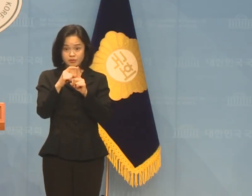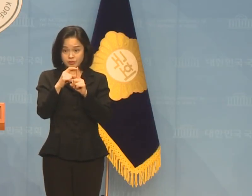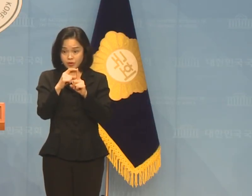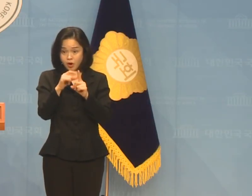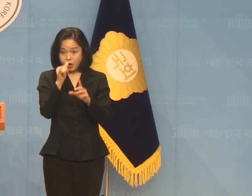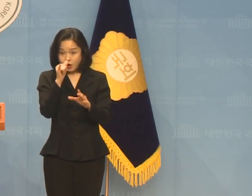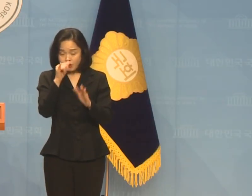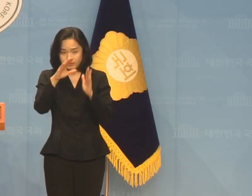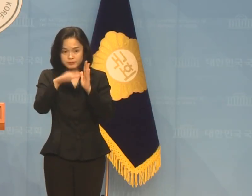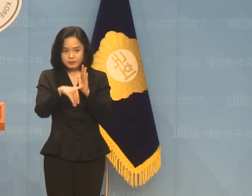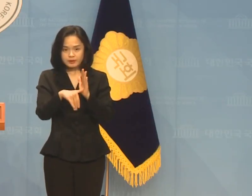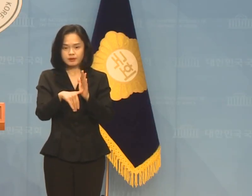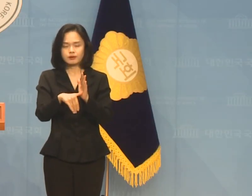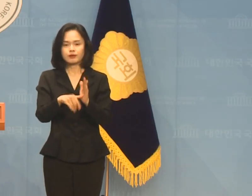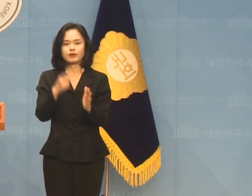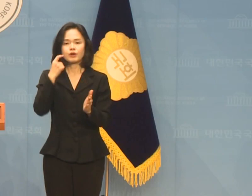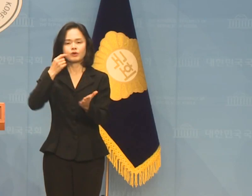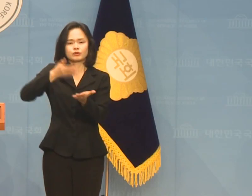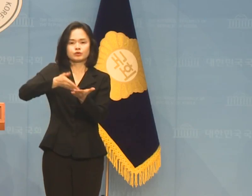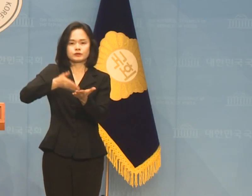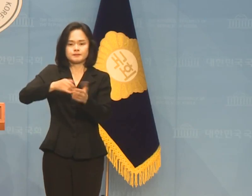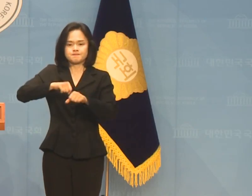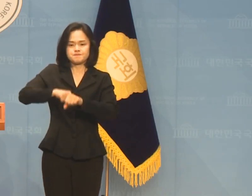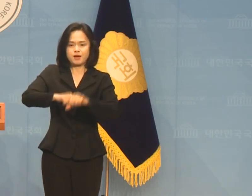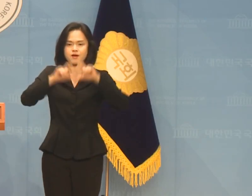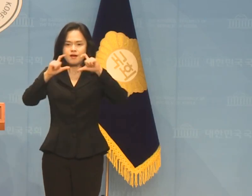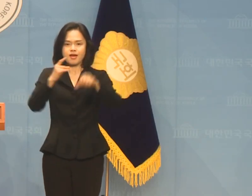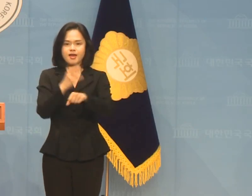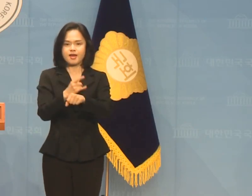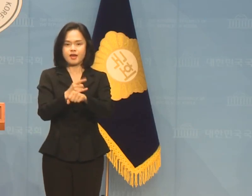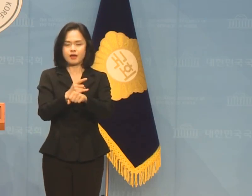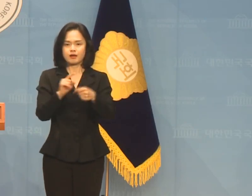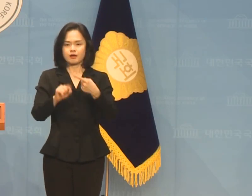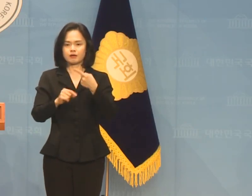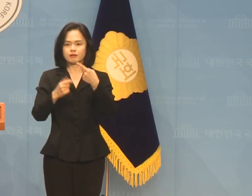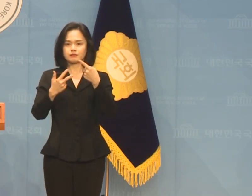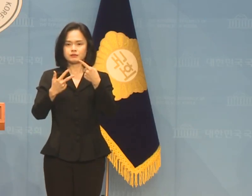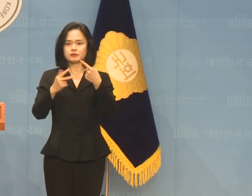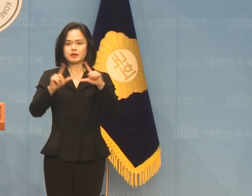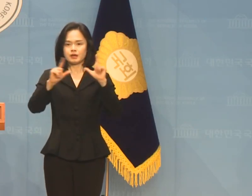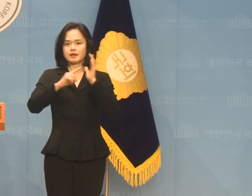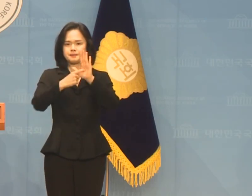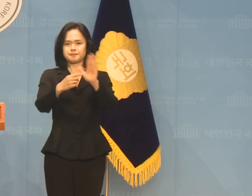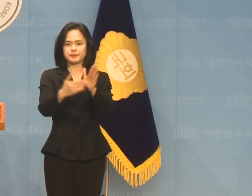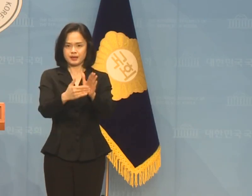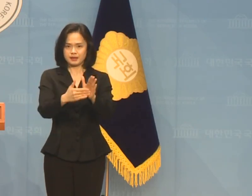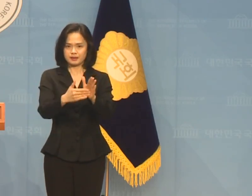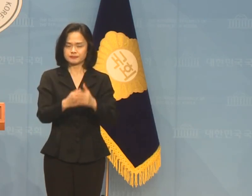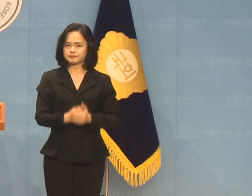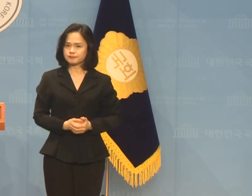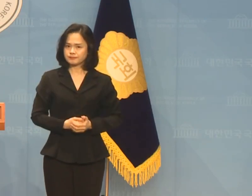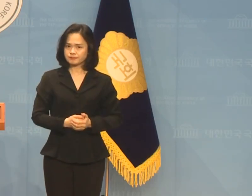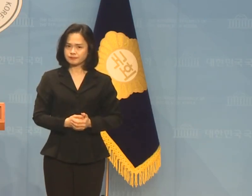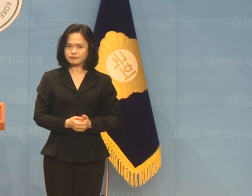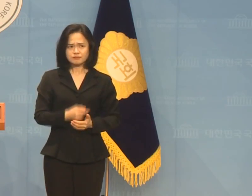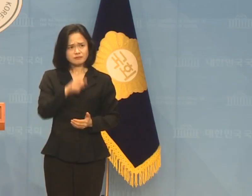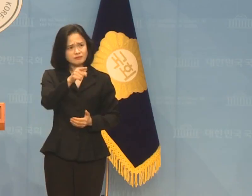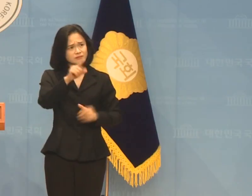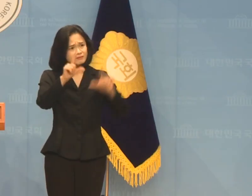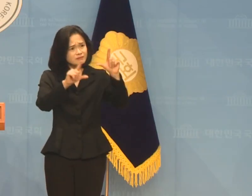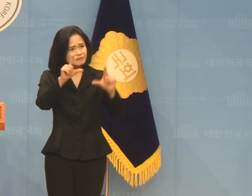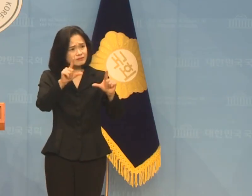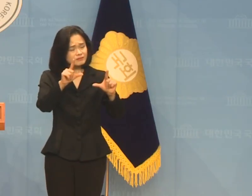했습니다. 부정선거를 언급하기만 해도 형사처벌한다? 공산주의, 사회주의가 하는 짓